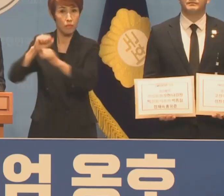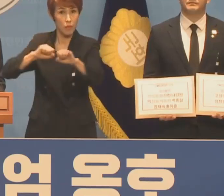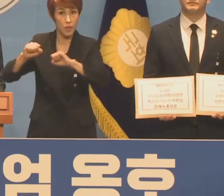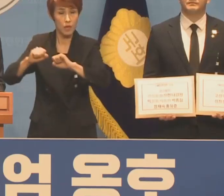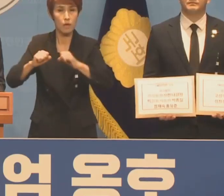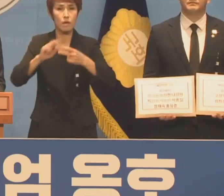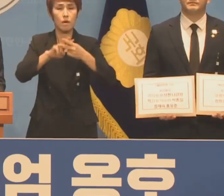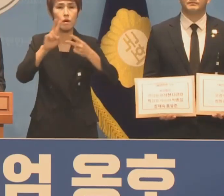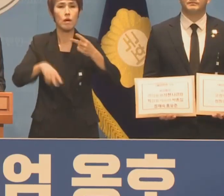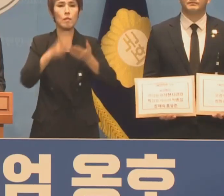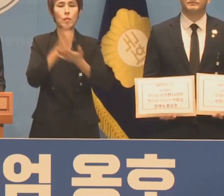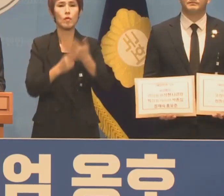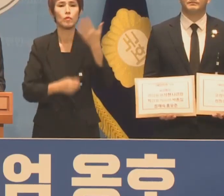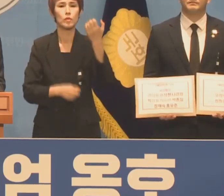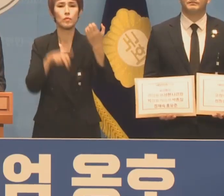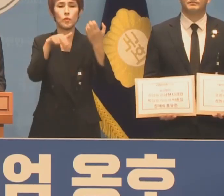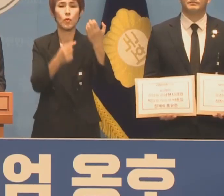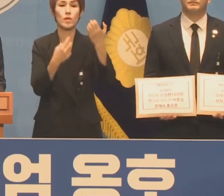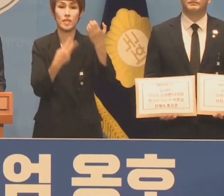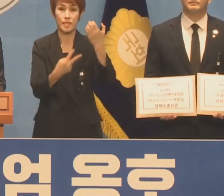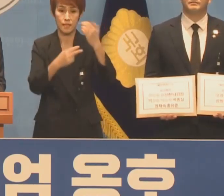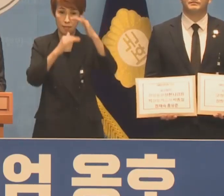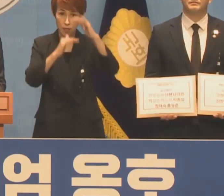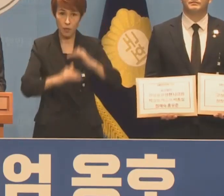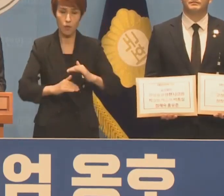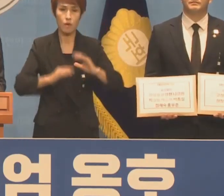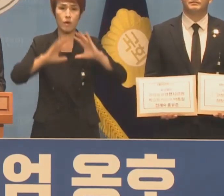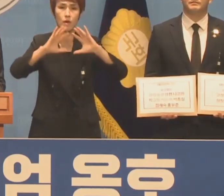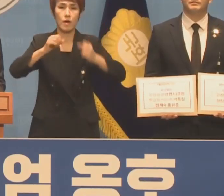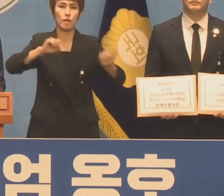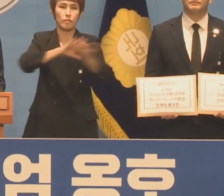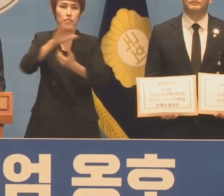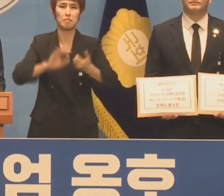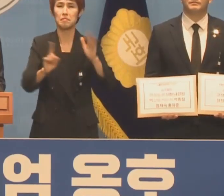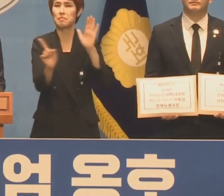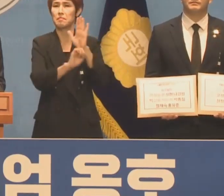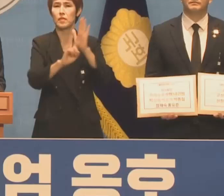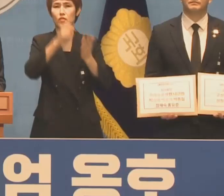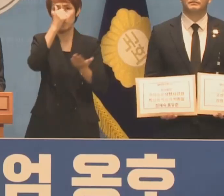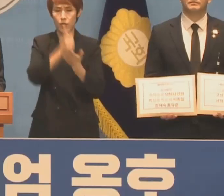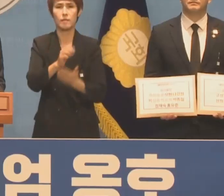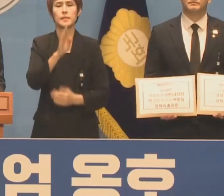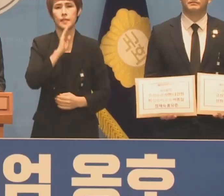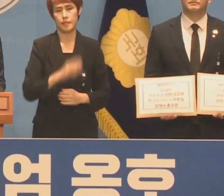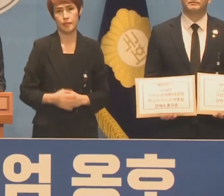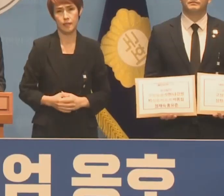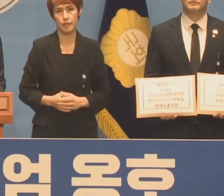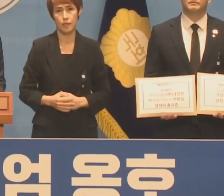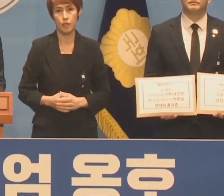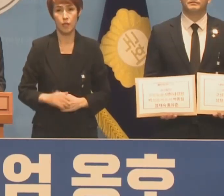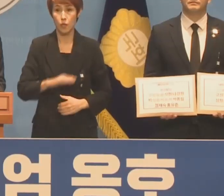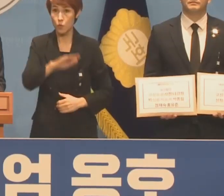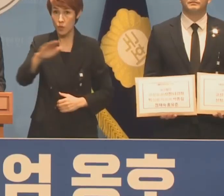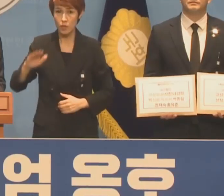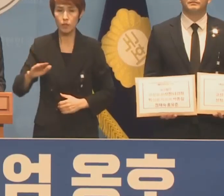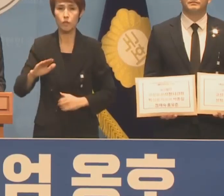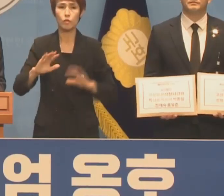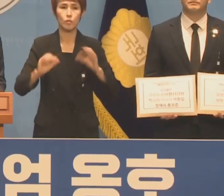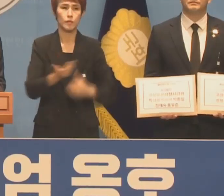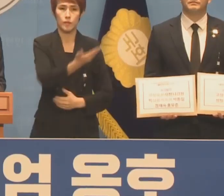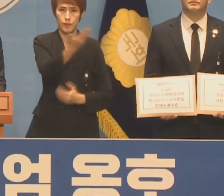형법 제90조 제2항에 따른 내란 선전죄에 해당합니다. 이에 우리는 국민 여러분과